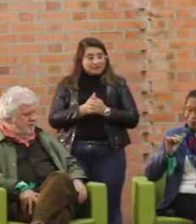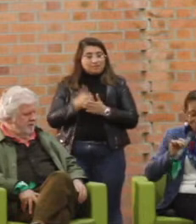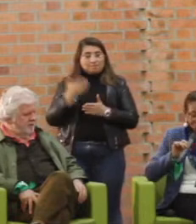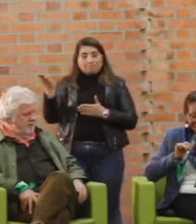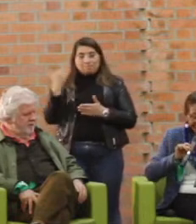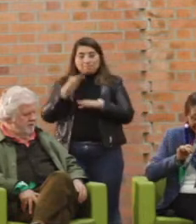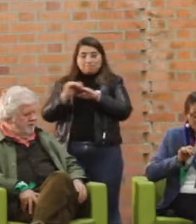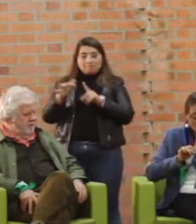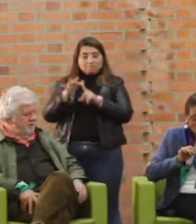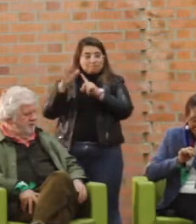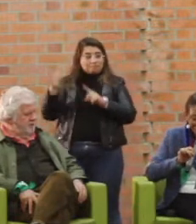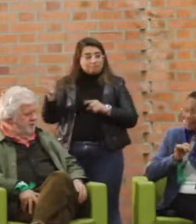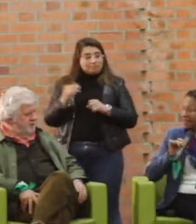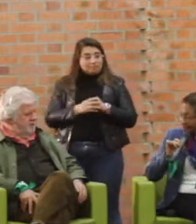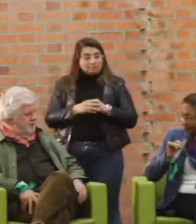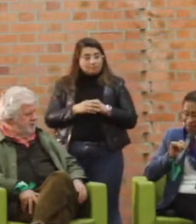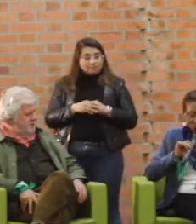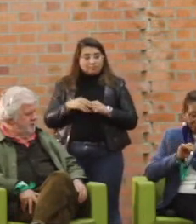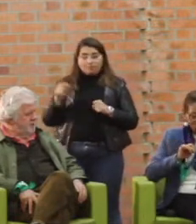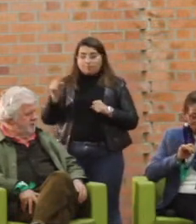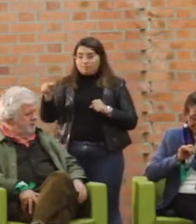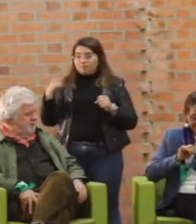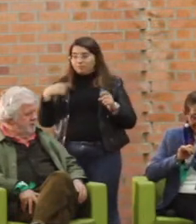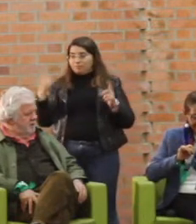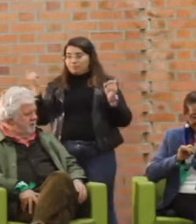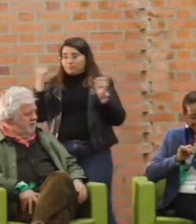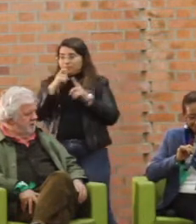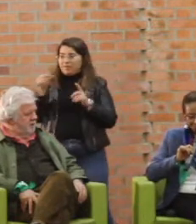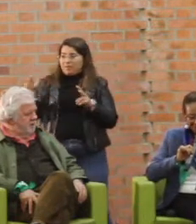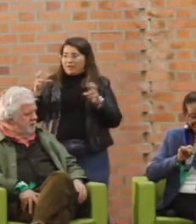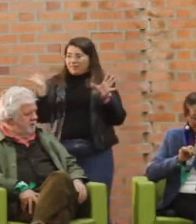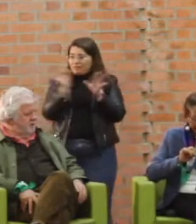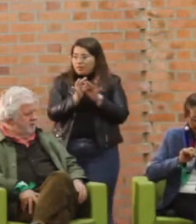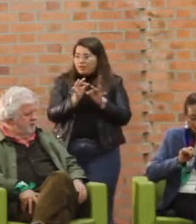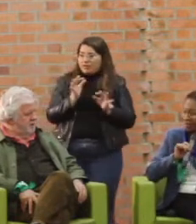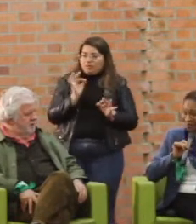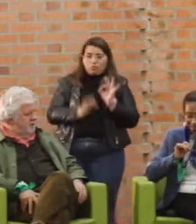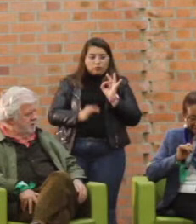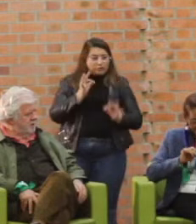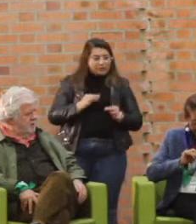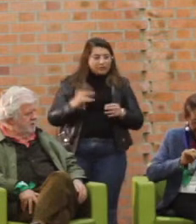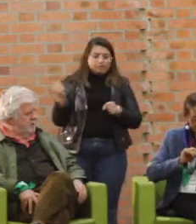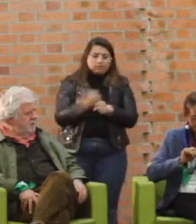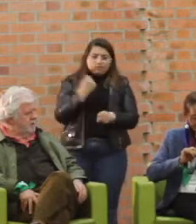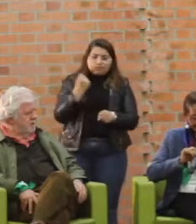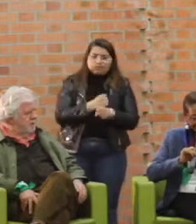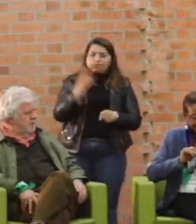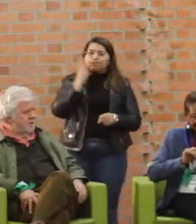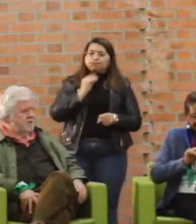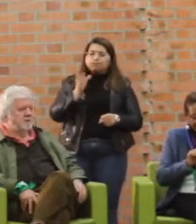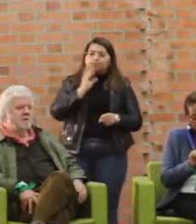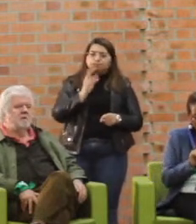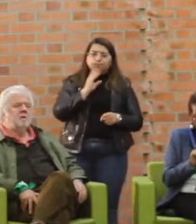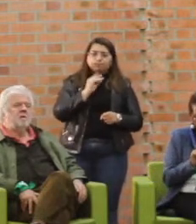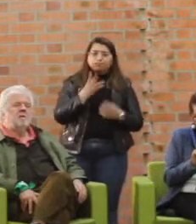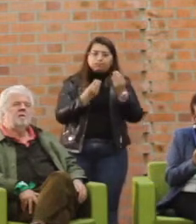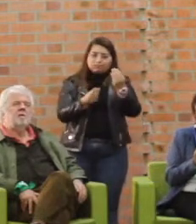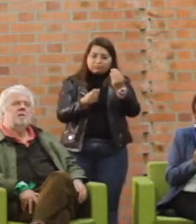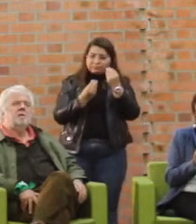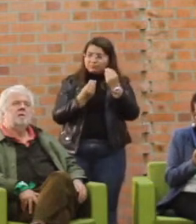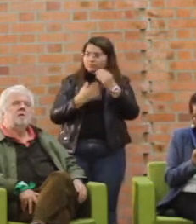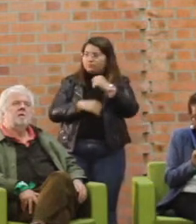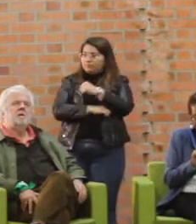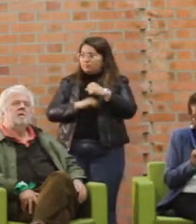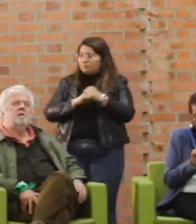me gustaría que desde tu lugar en talleristas con la justicia donde has trabajado en el entrenamiento y desarrollo de